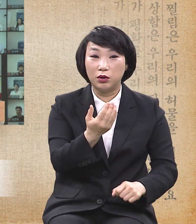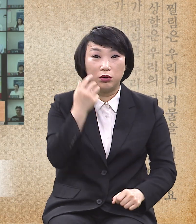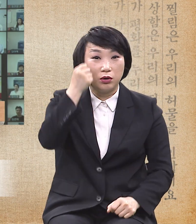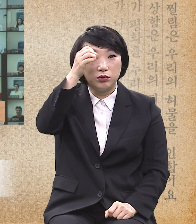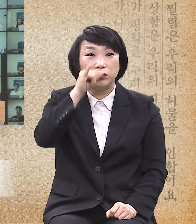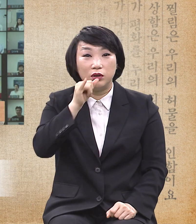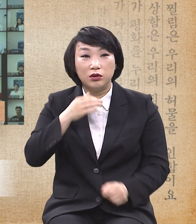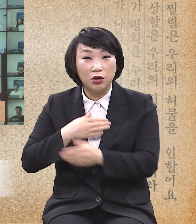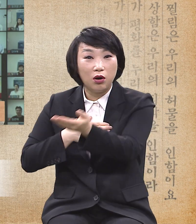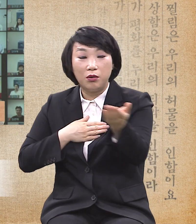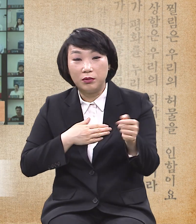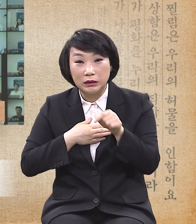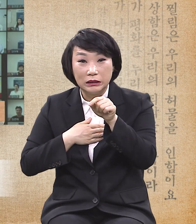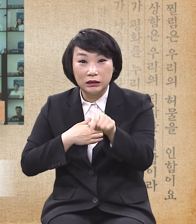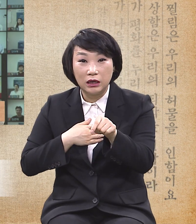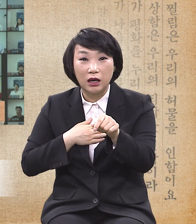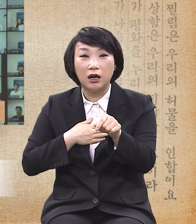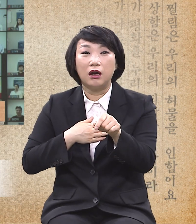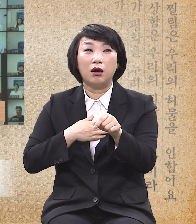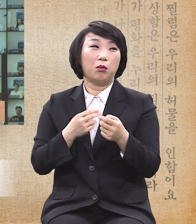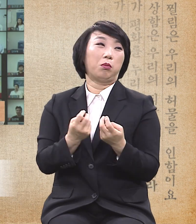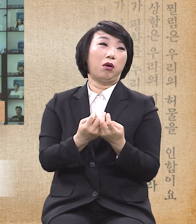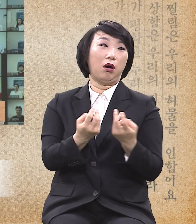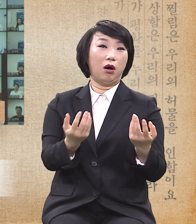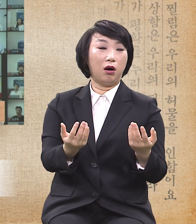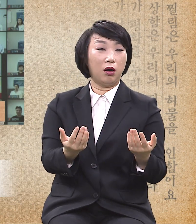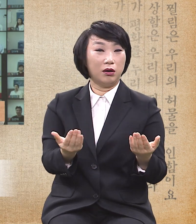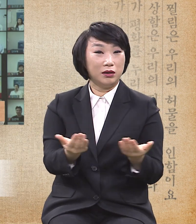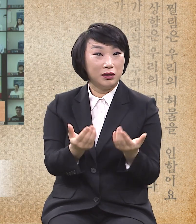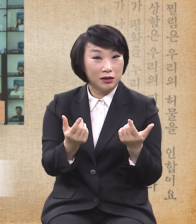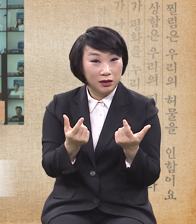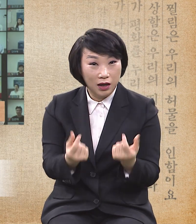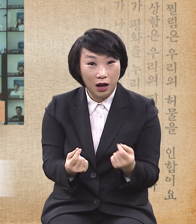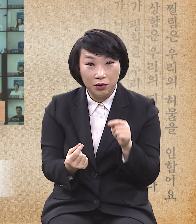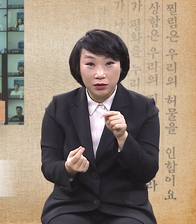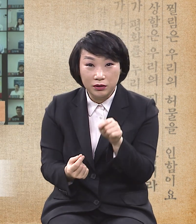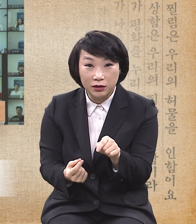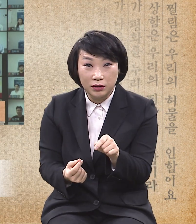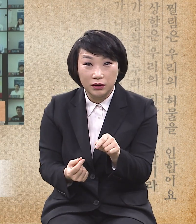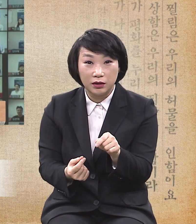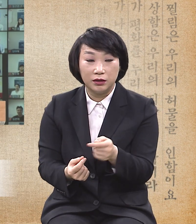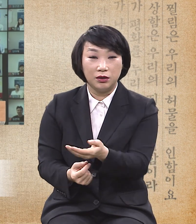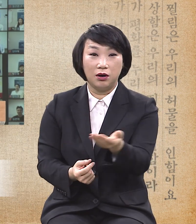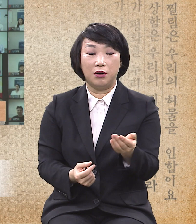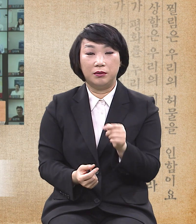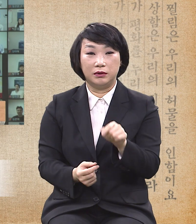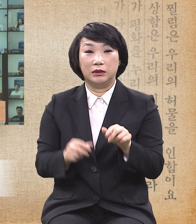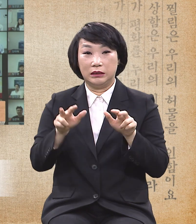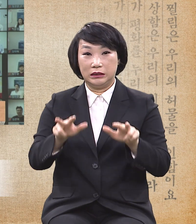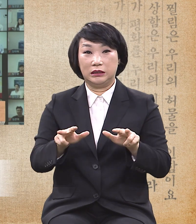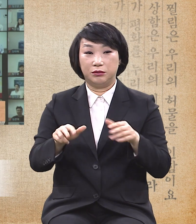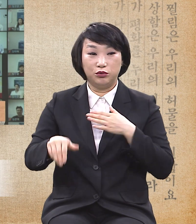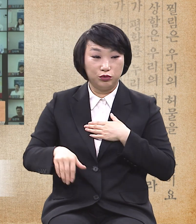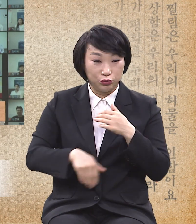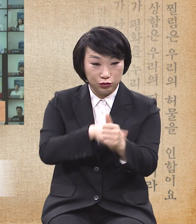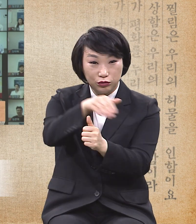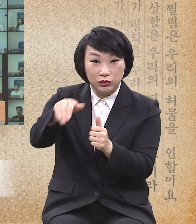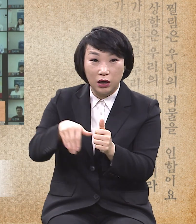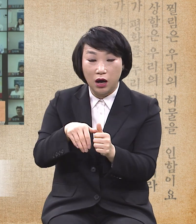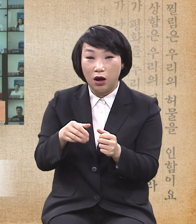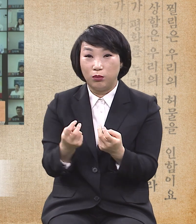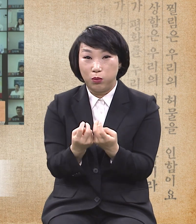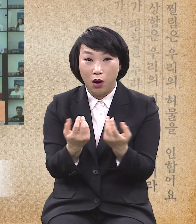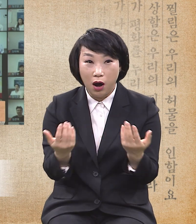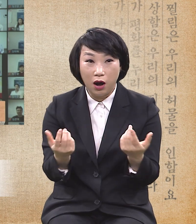것입니다. 이게 불가불한 것 같고, 이것은 이 지금 현재 속에서